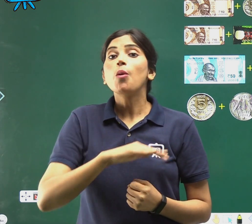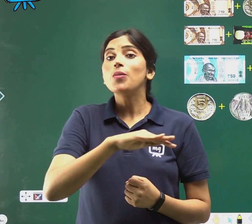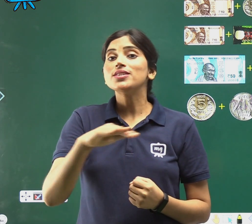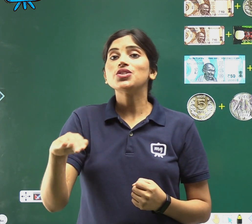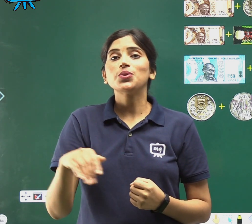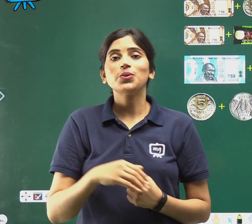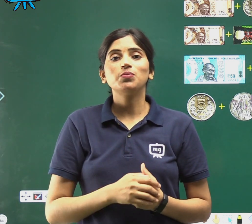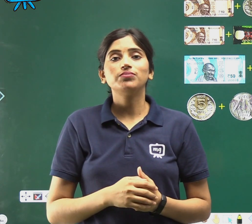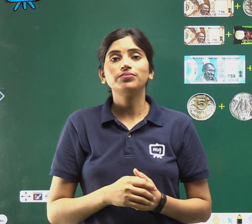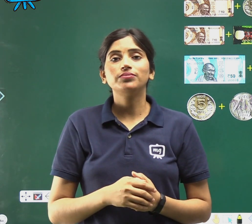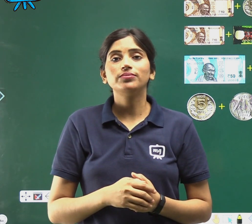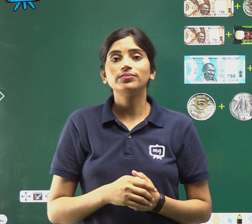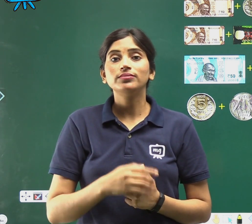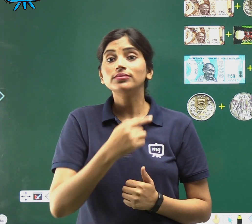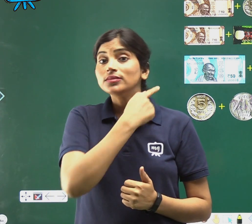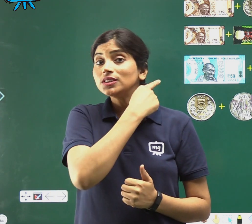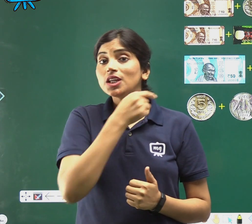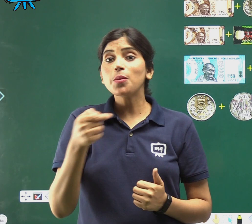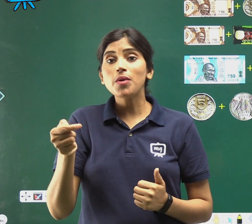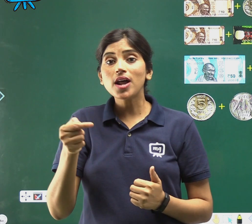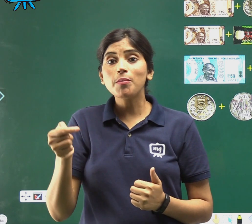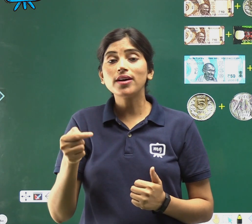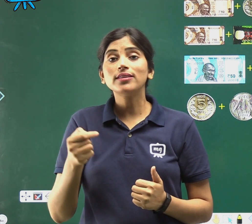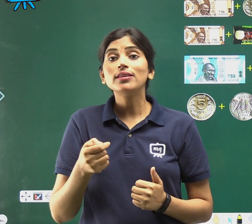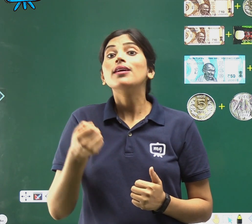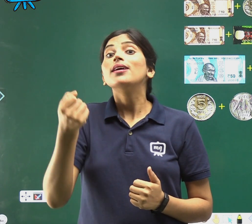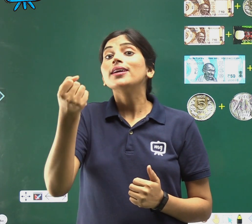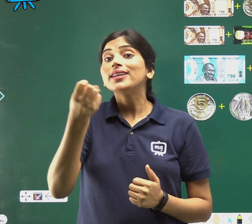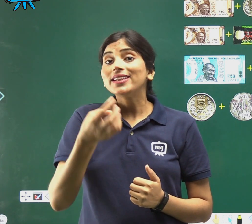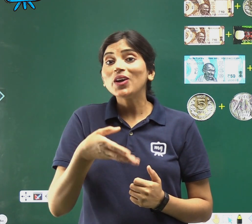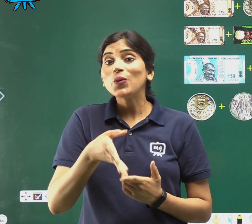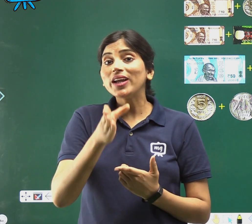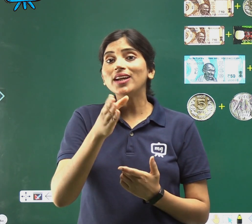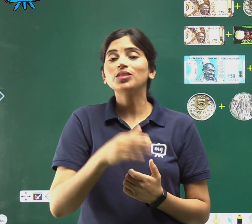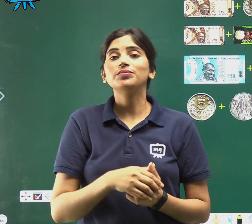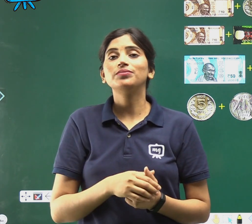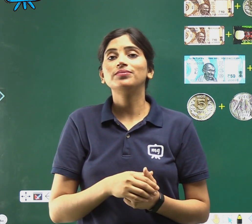बच्चों, ये बराबर कितने हुए?